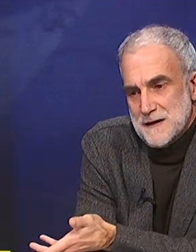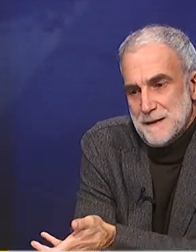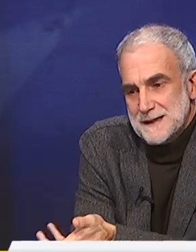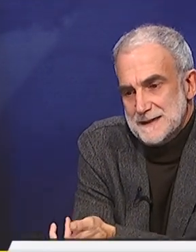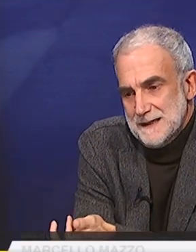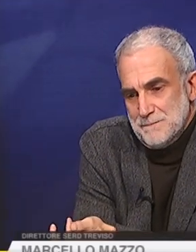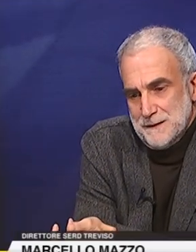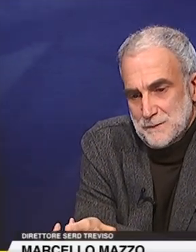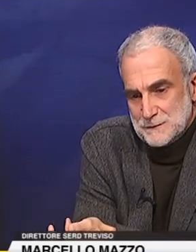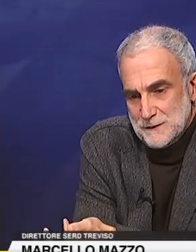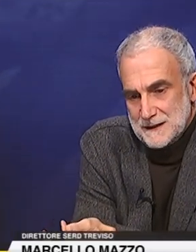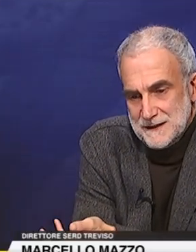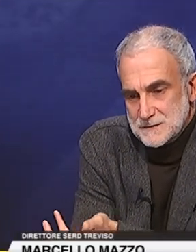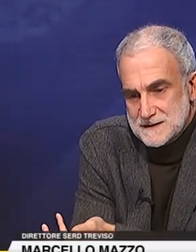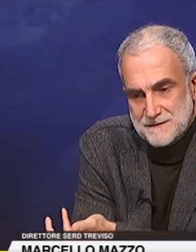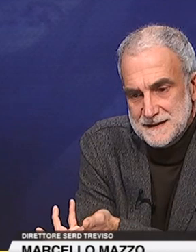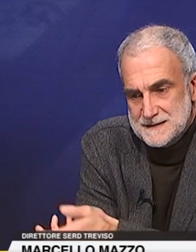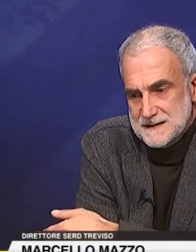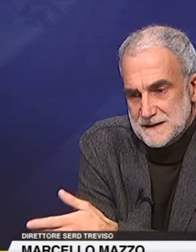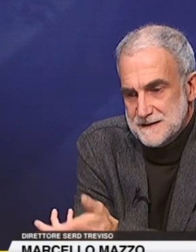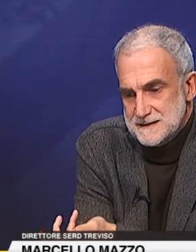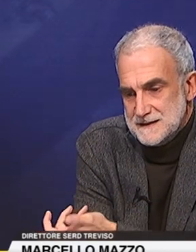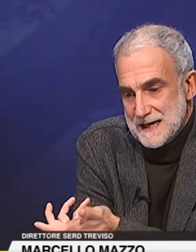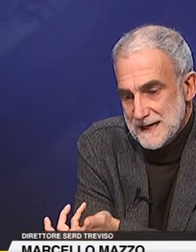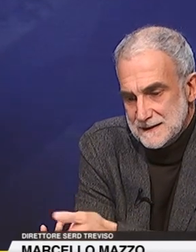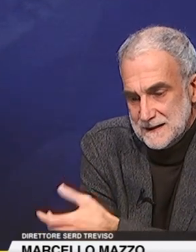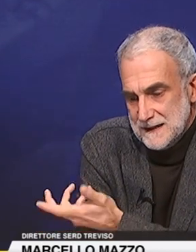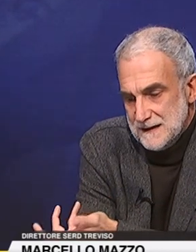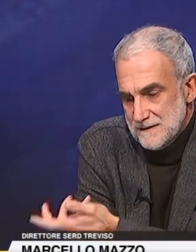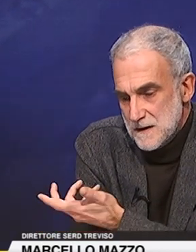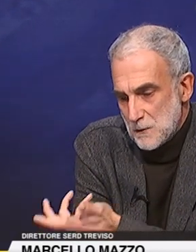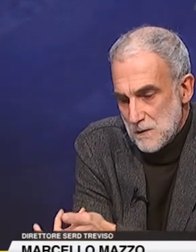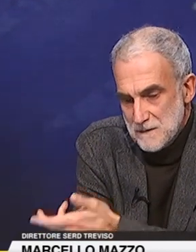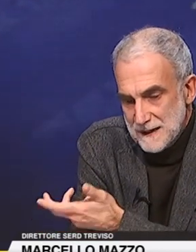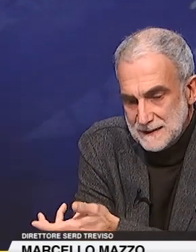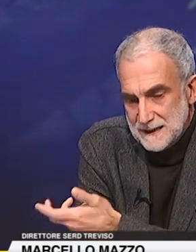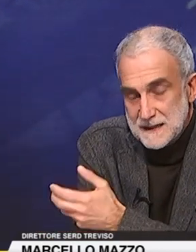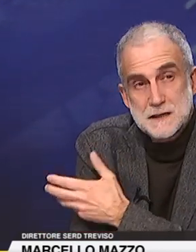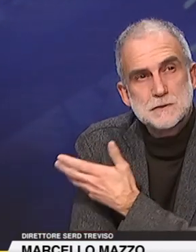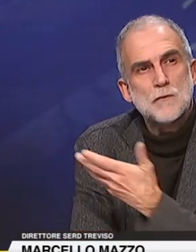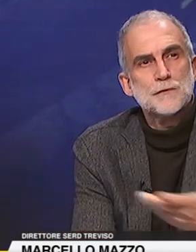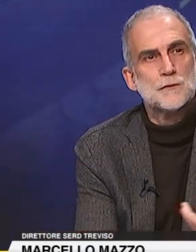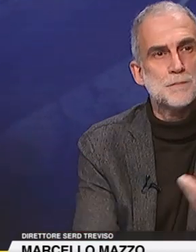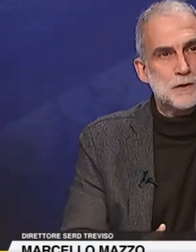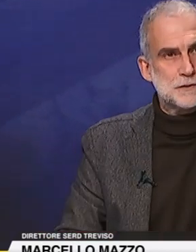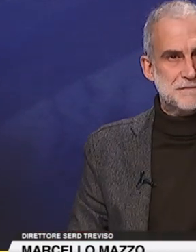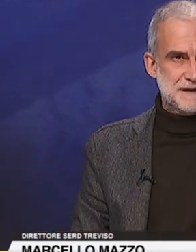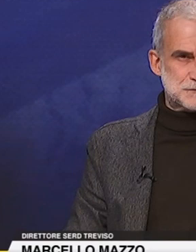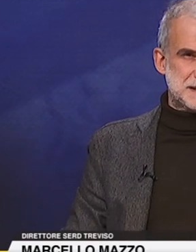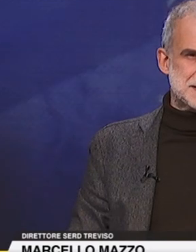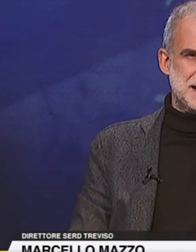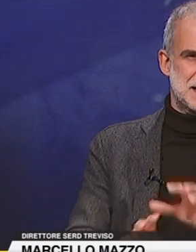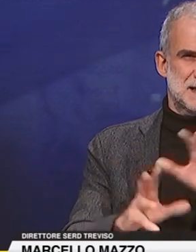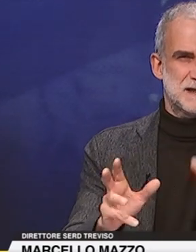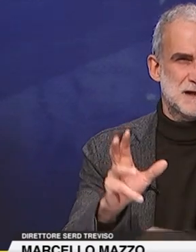spendo la mia parte per quanto riguarda i nostri servizi, i servizi SERD, che probabilmente soffrono un po' del fatto